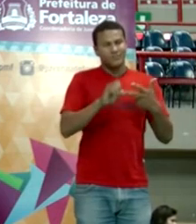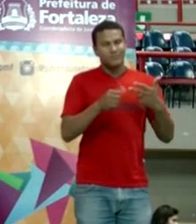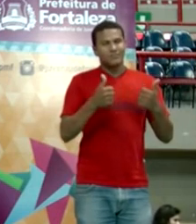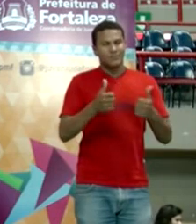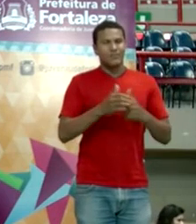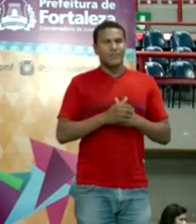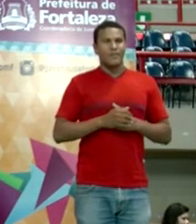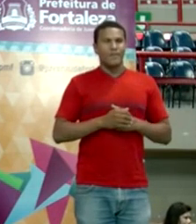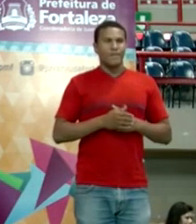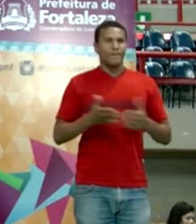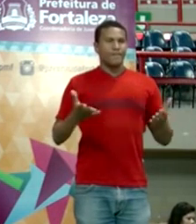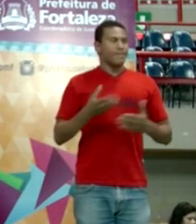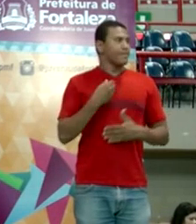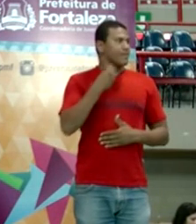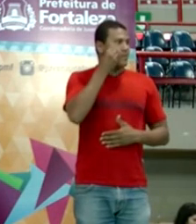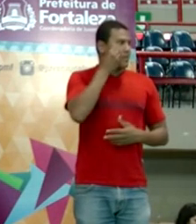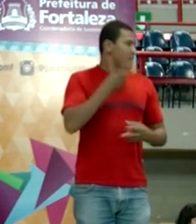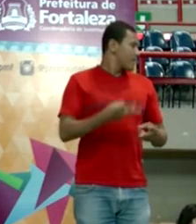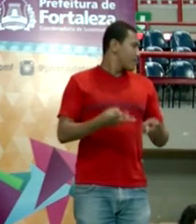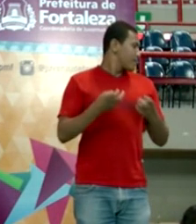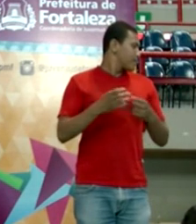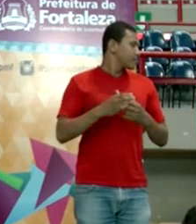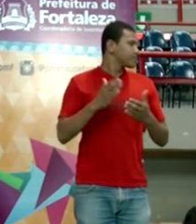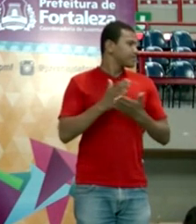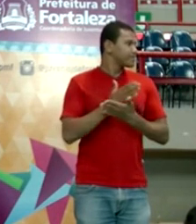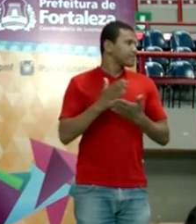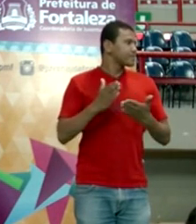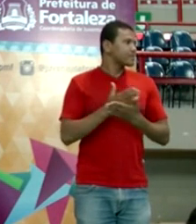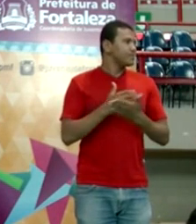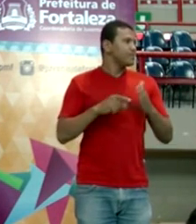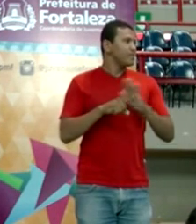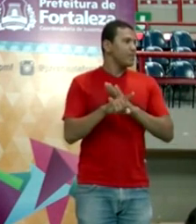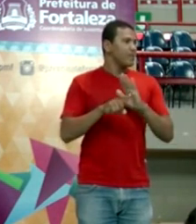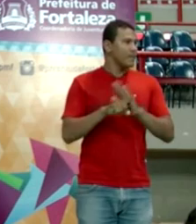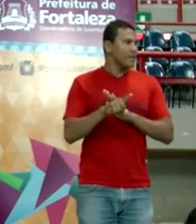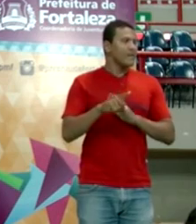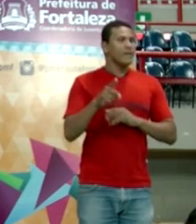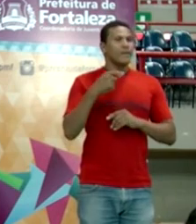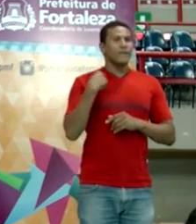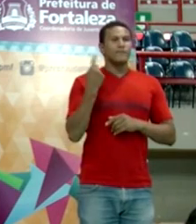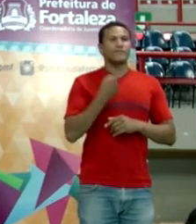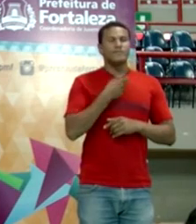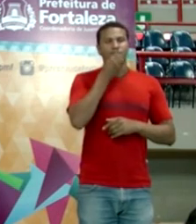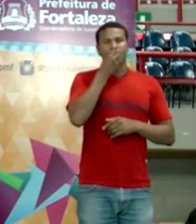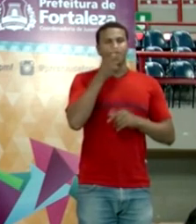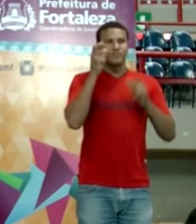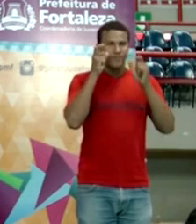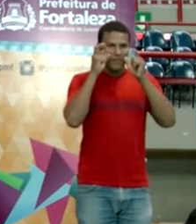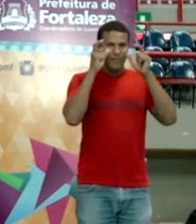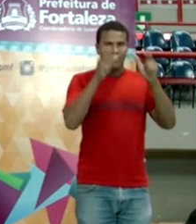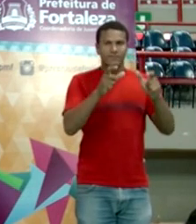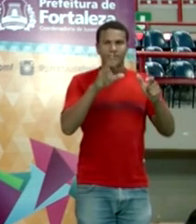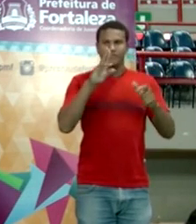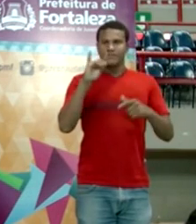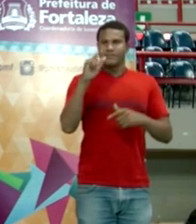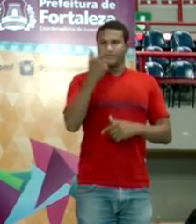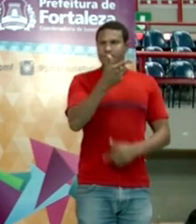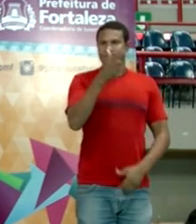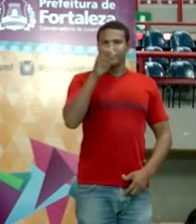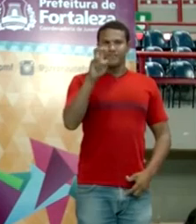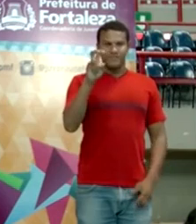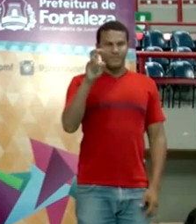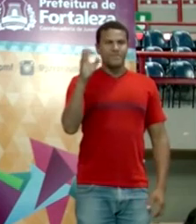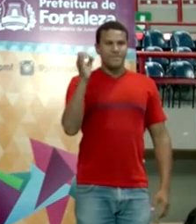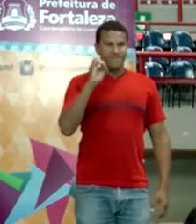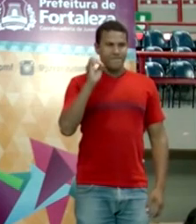lá perceber algumas questões que muito nos interessam para a prova do dia 25 de